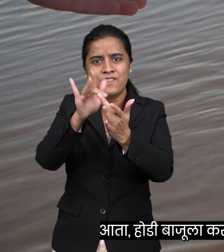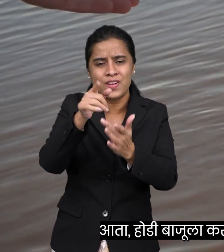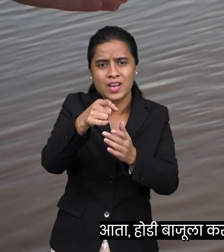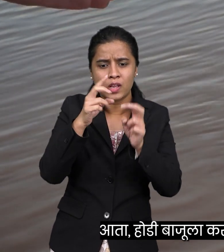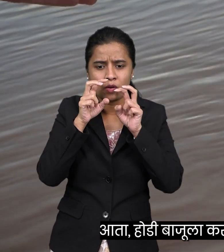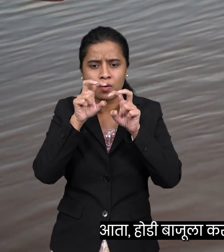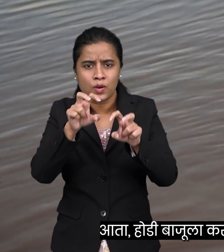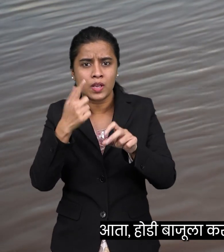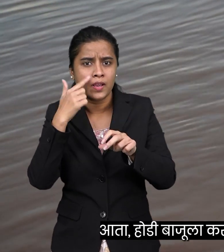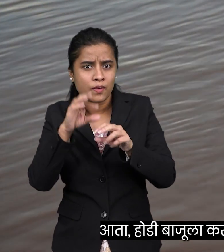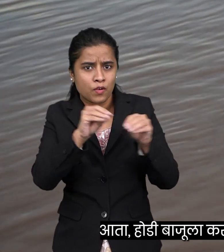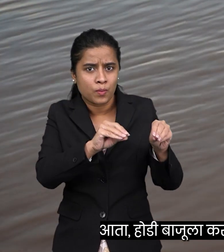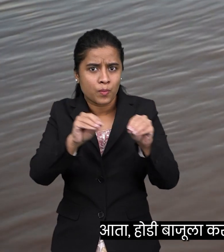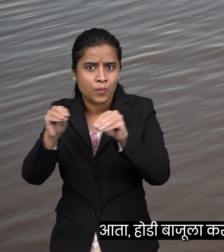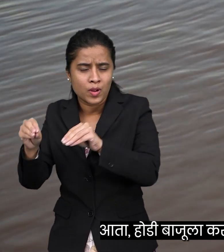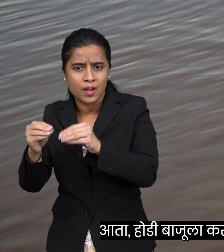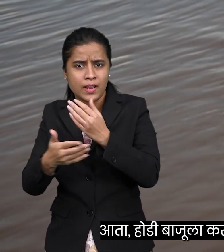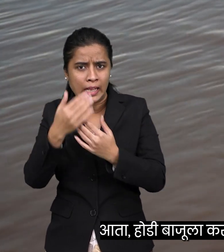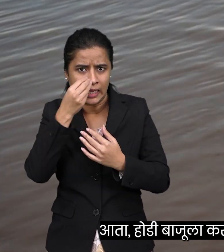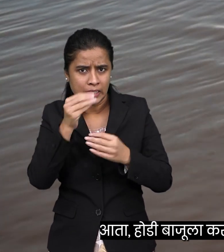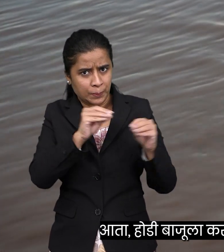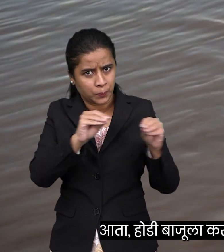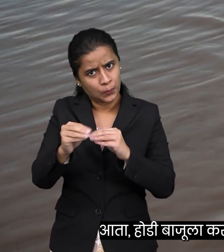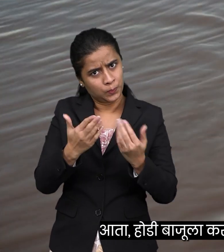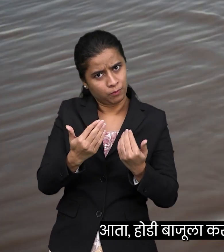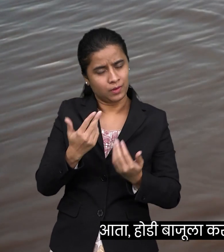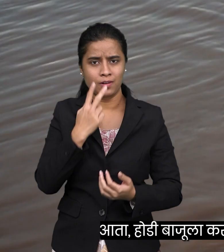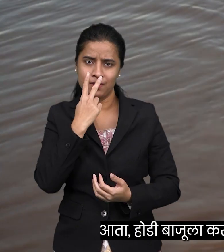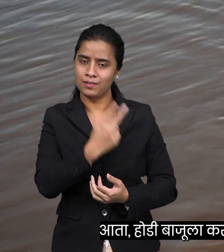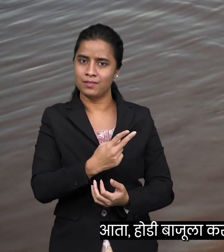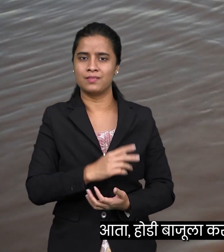आता होडी बाजूला करा आणि रुंद बाजूने ढकला. ती हलते का?